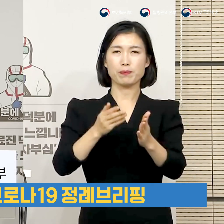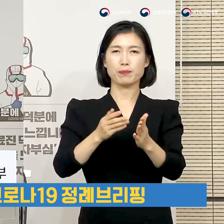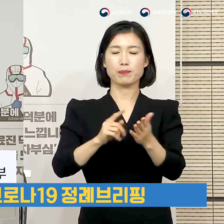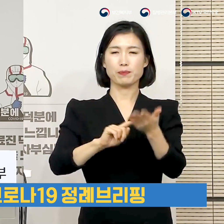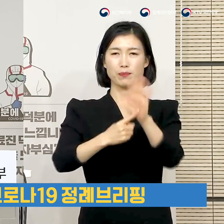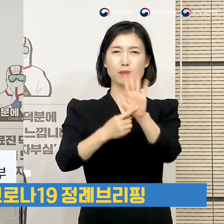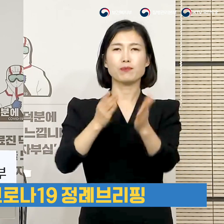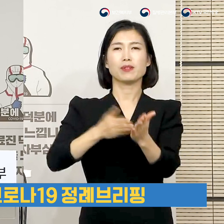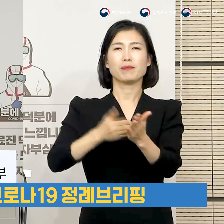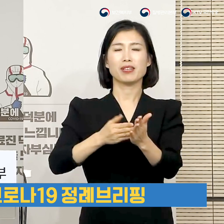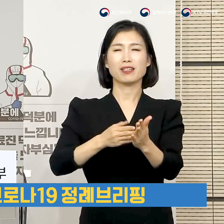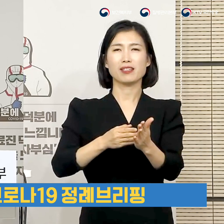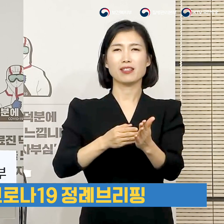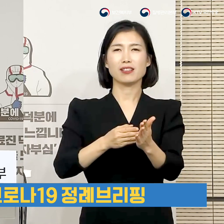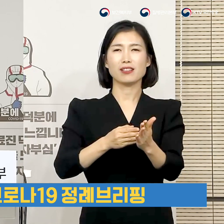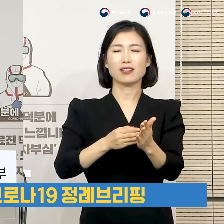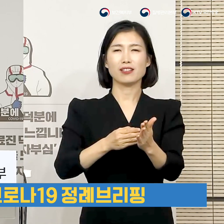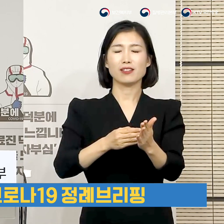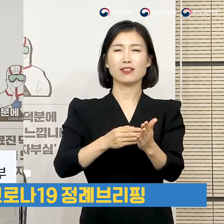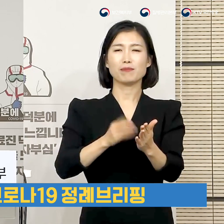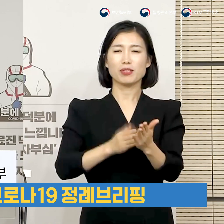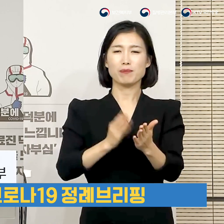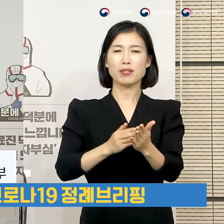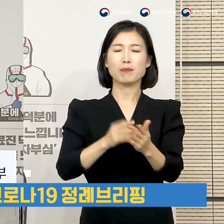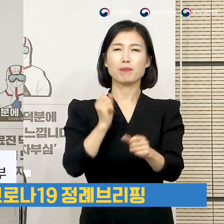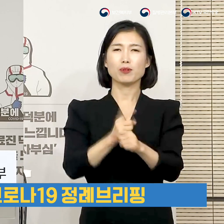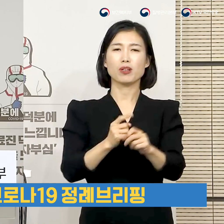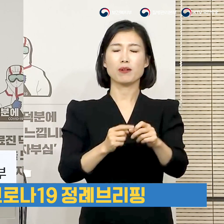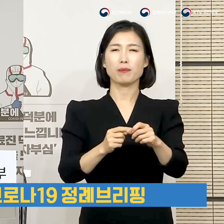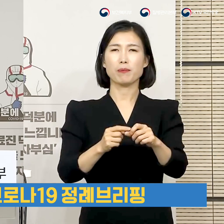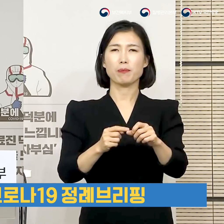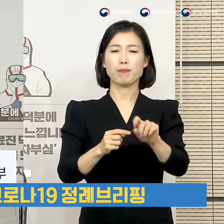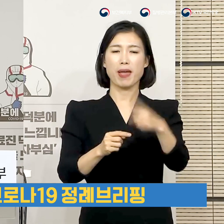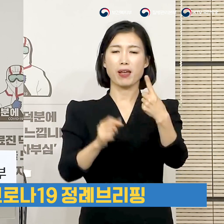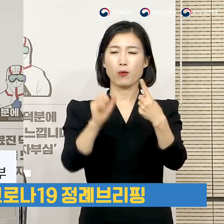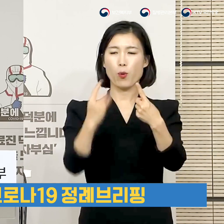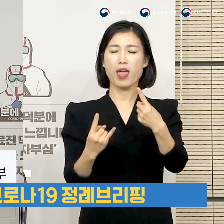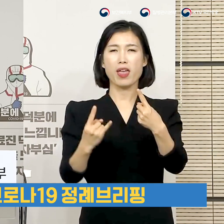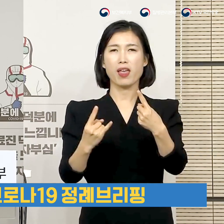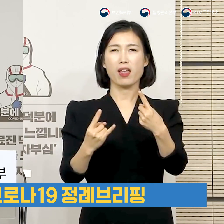그러니까 중수본이 이제 중대본 차원에서 100회 정도를 이제